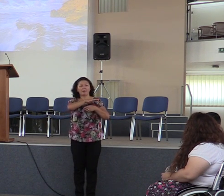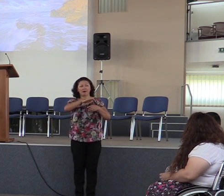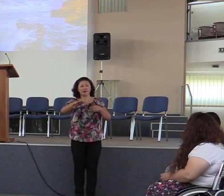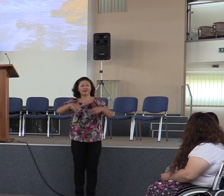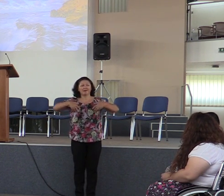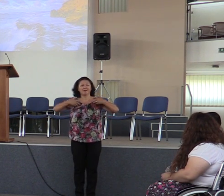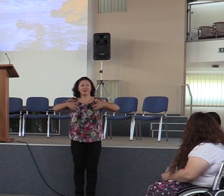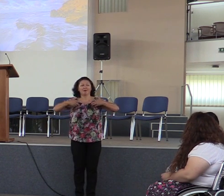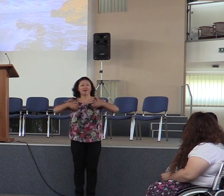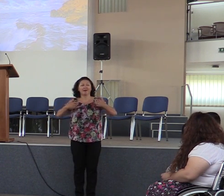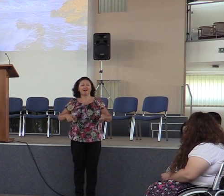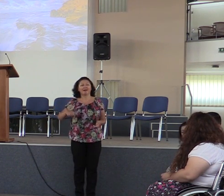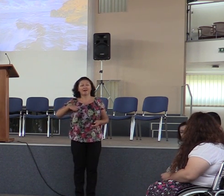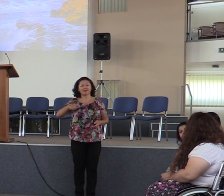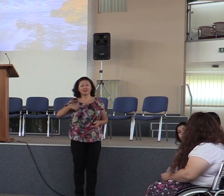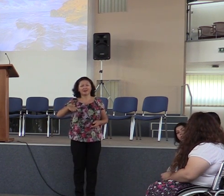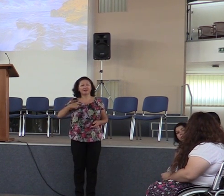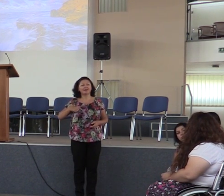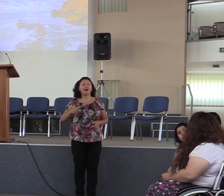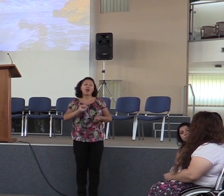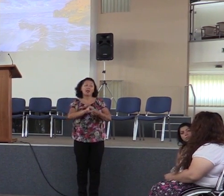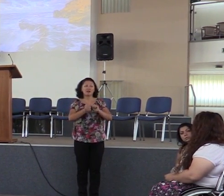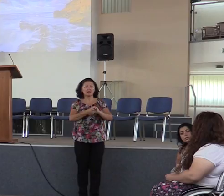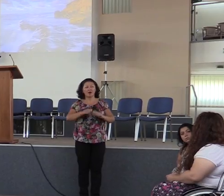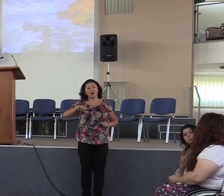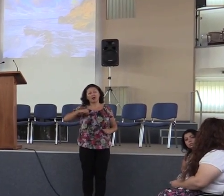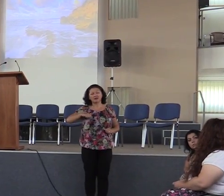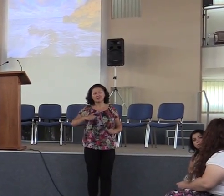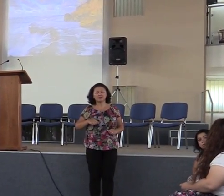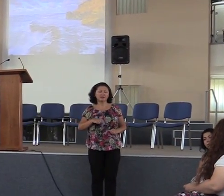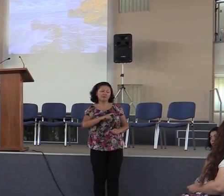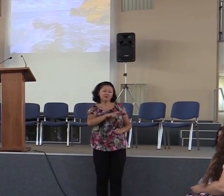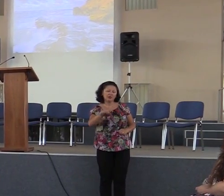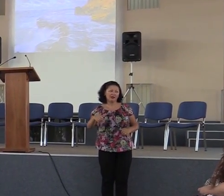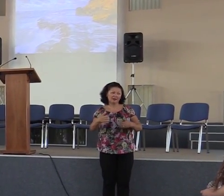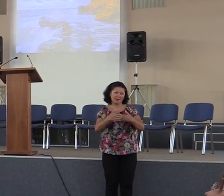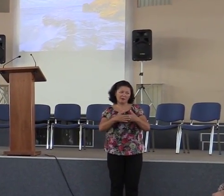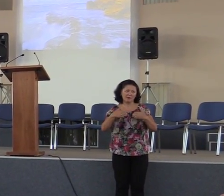bucuria că a existat sau că există celălalt de lângă noi.